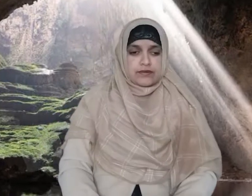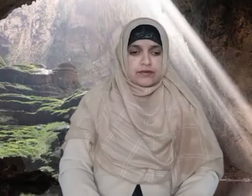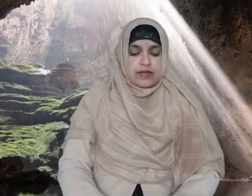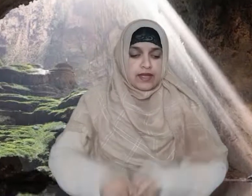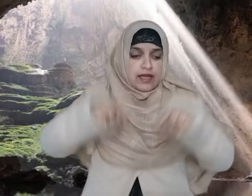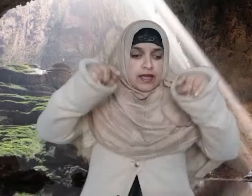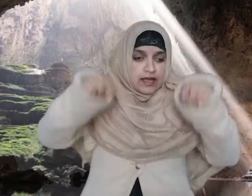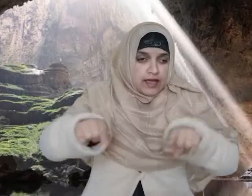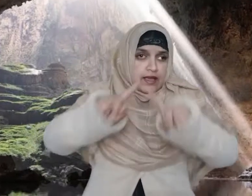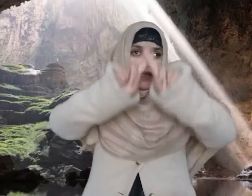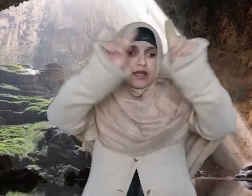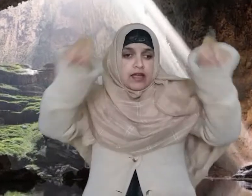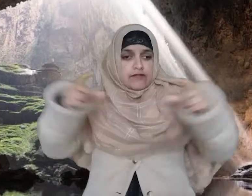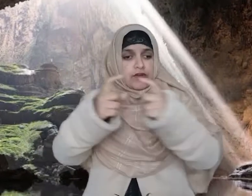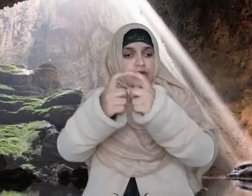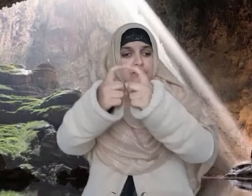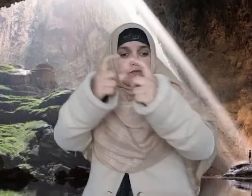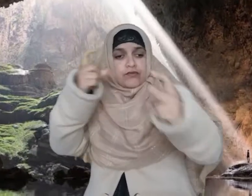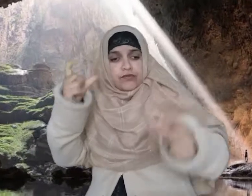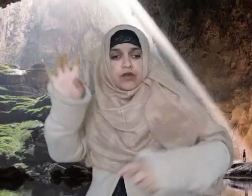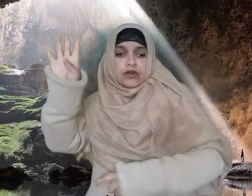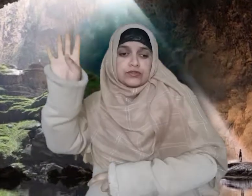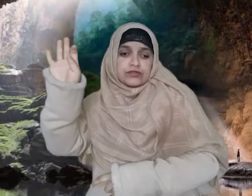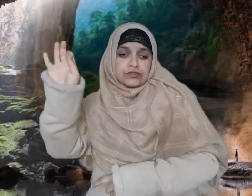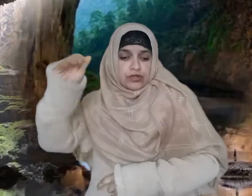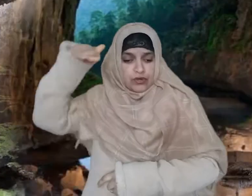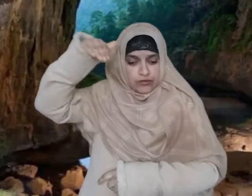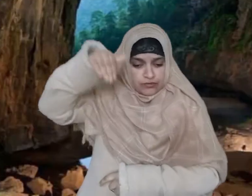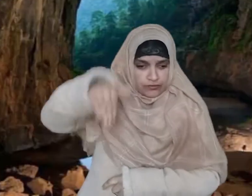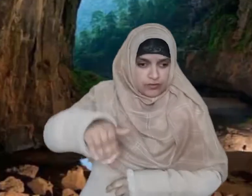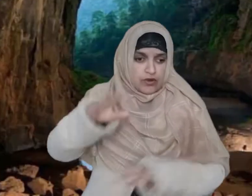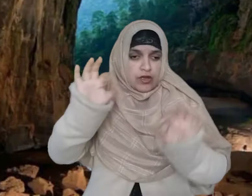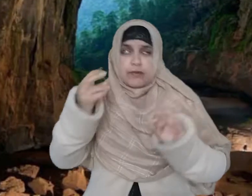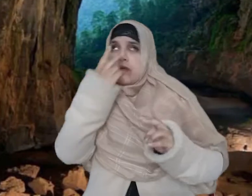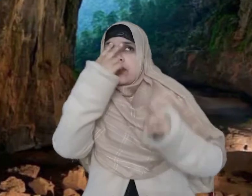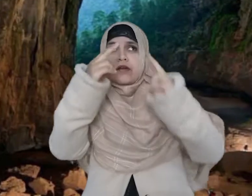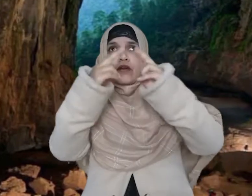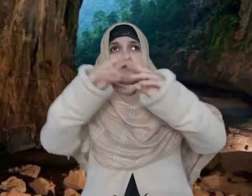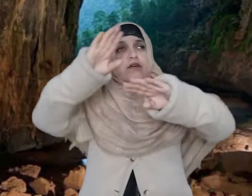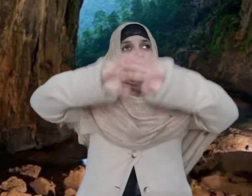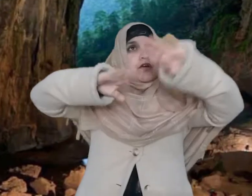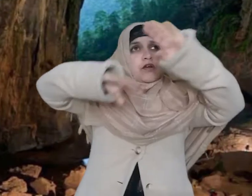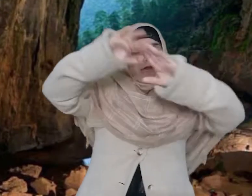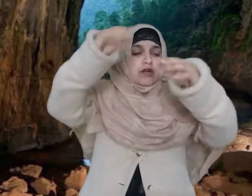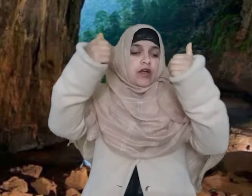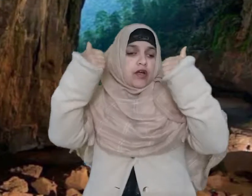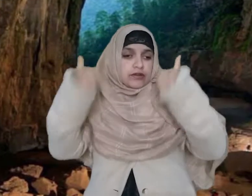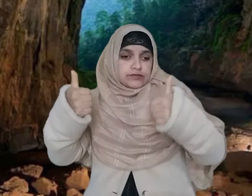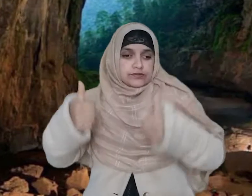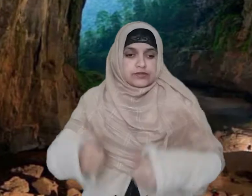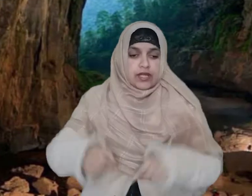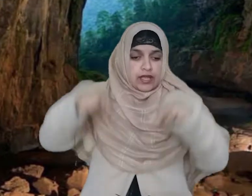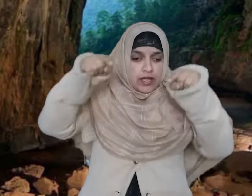کے ساتھ ملا ہوا ہے، جس کی وجہ سے اس کے حجم میں 1.6 ملین کیوبک میٹرز کا اضافہ ہوا